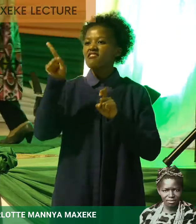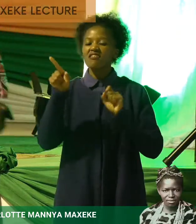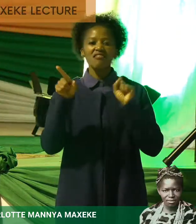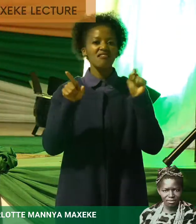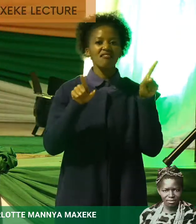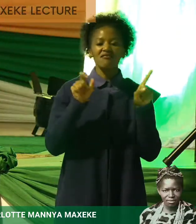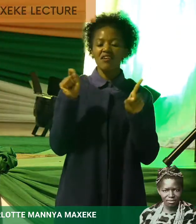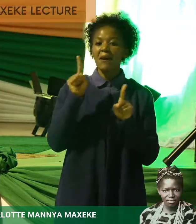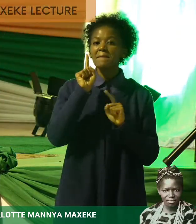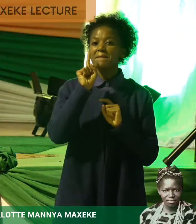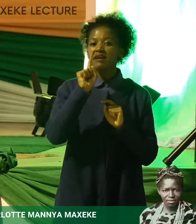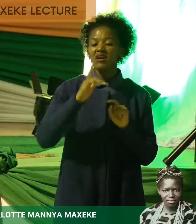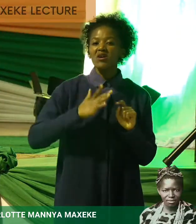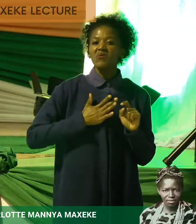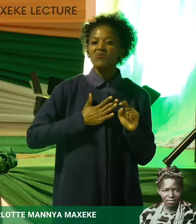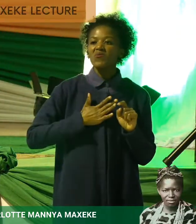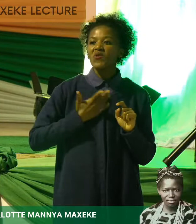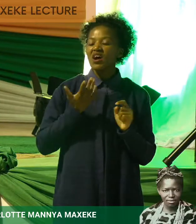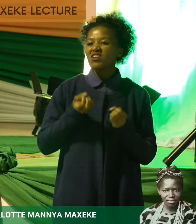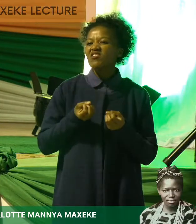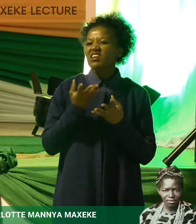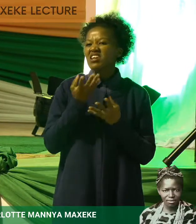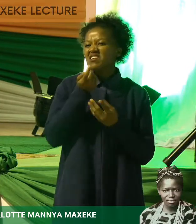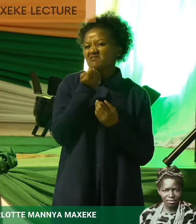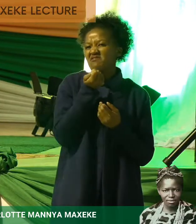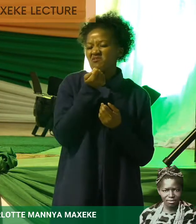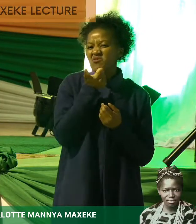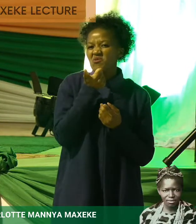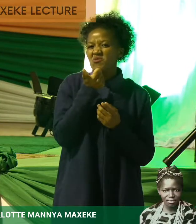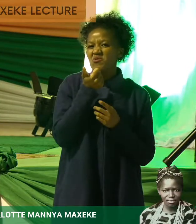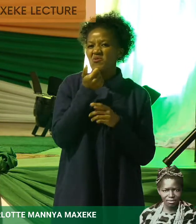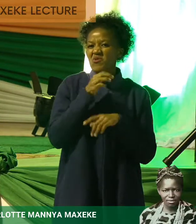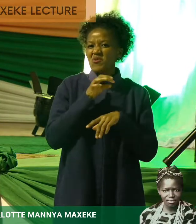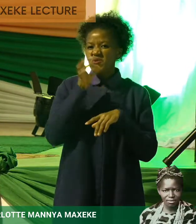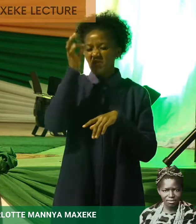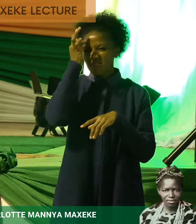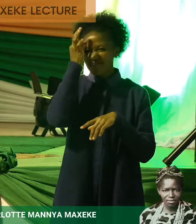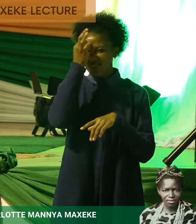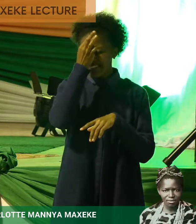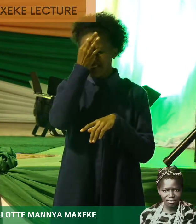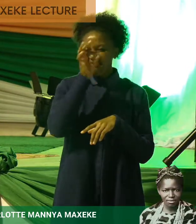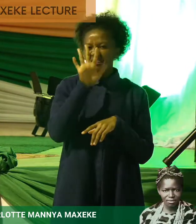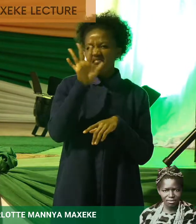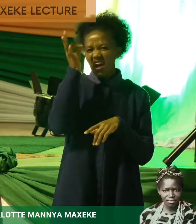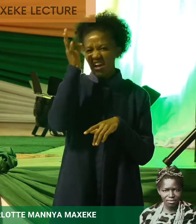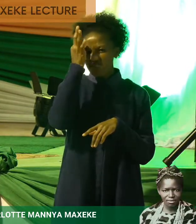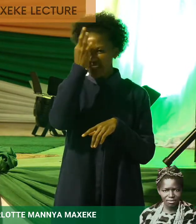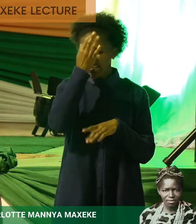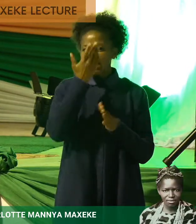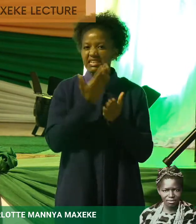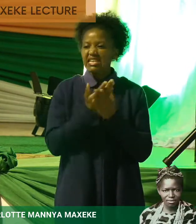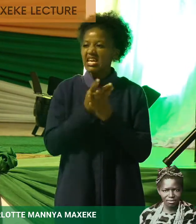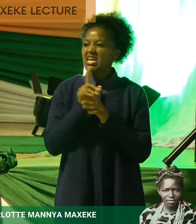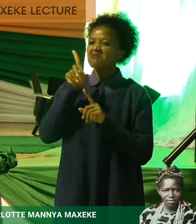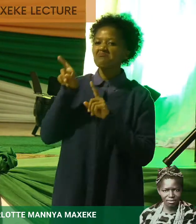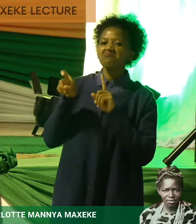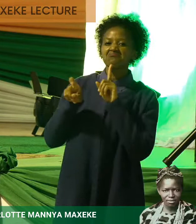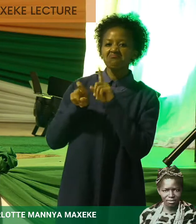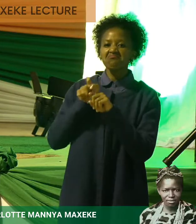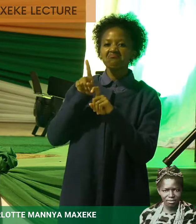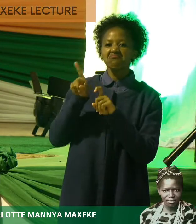Kodwa ndiyafuna ukunipha imizuzwana emihlanu kuphela. Nikhe nizibuzele